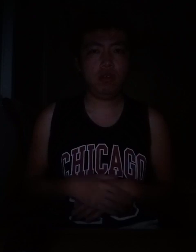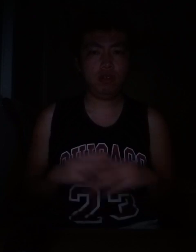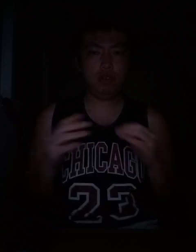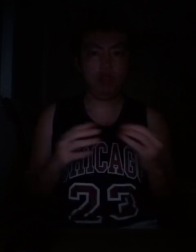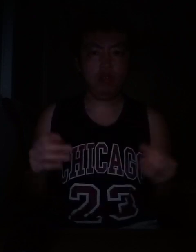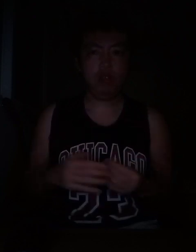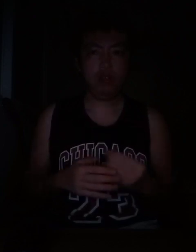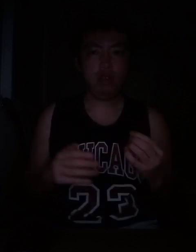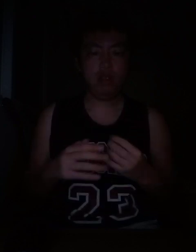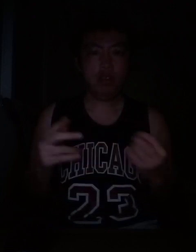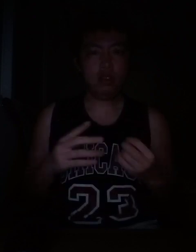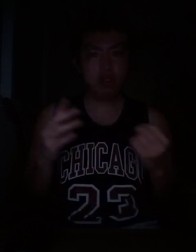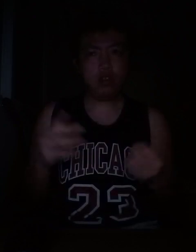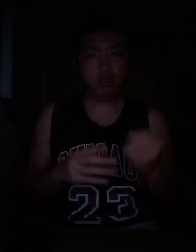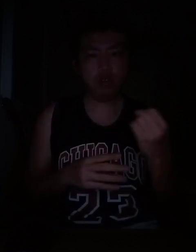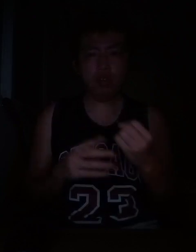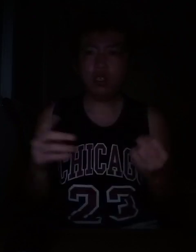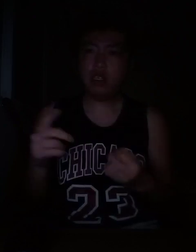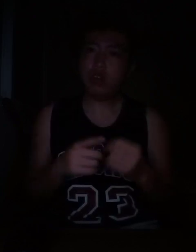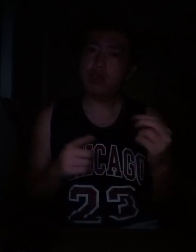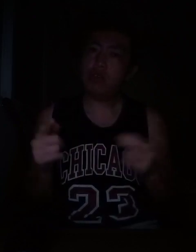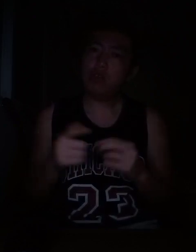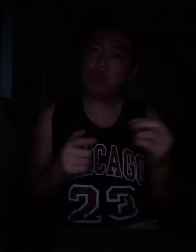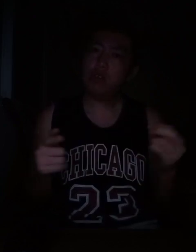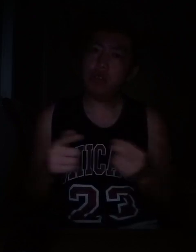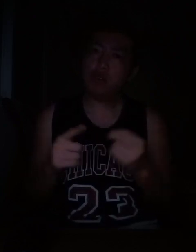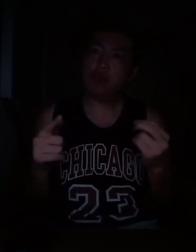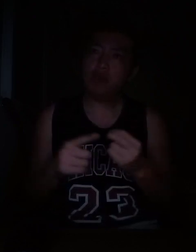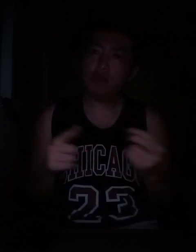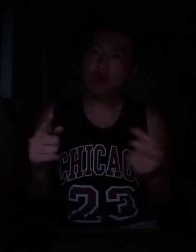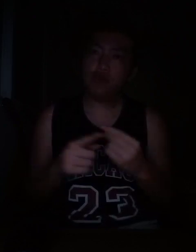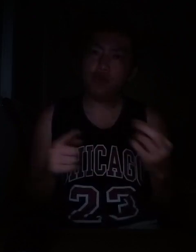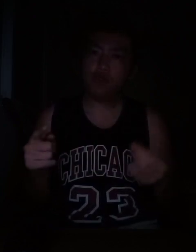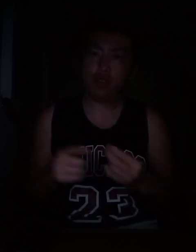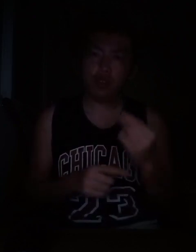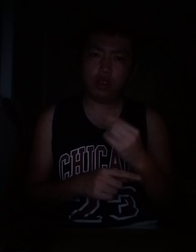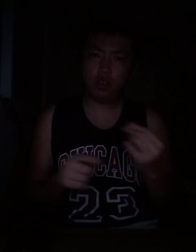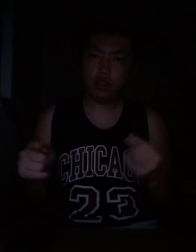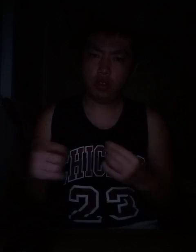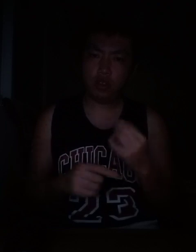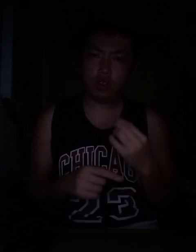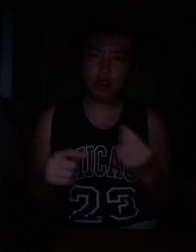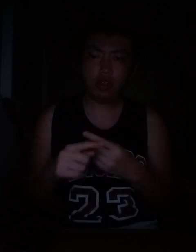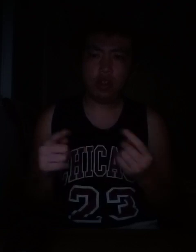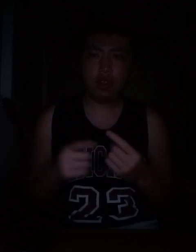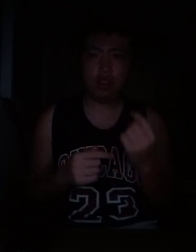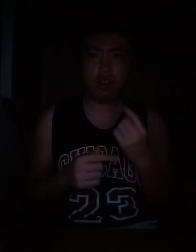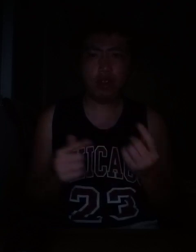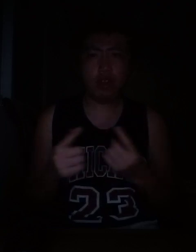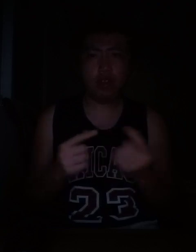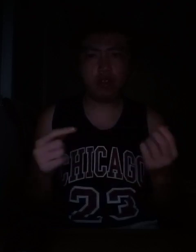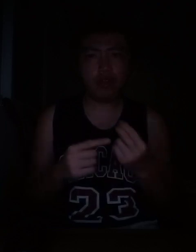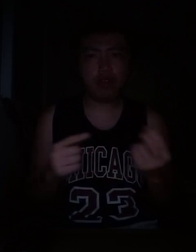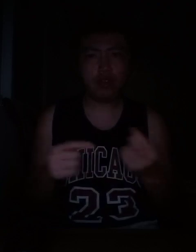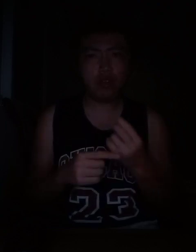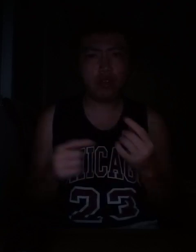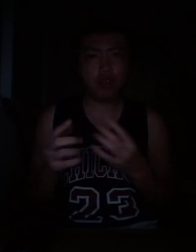일제강점기이던 1919년 3.1운동에 참가했다 서대문 형무소에 구속된 수영인 명부 기록에서 최정숙 선생의